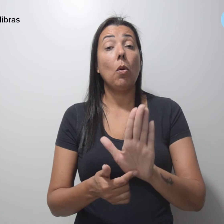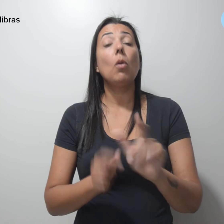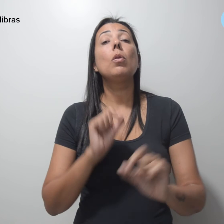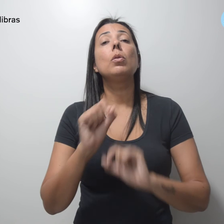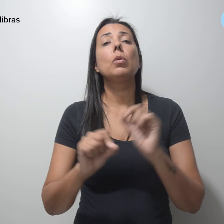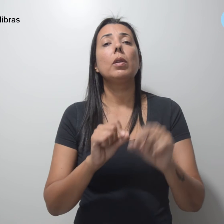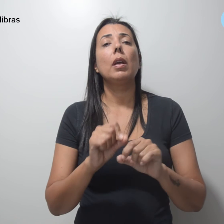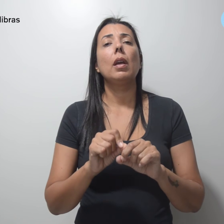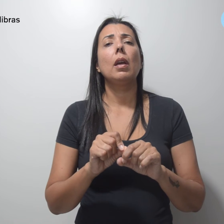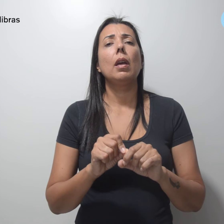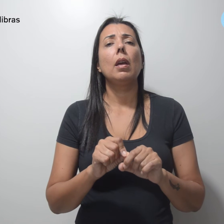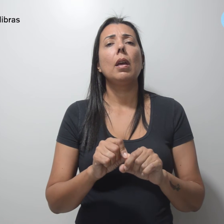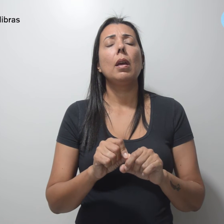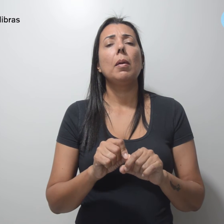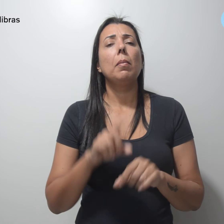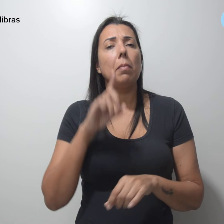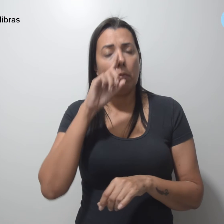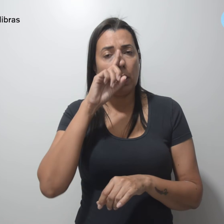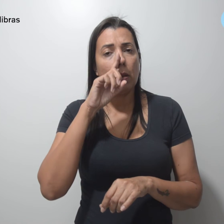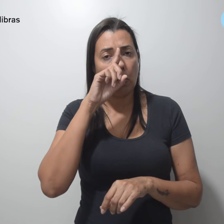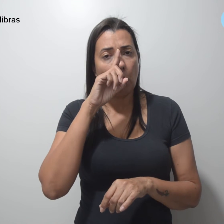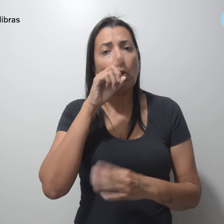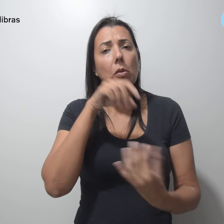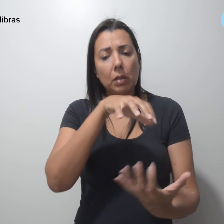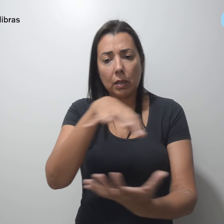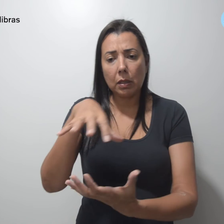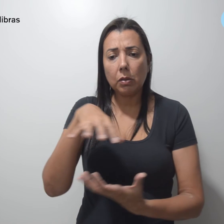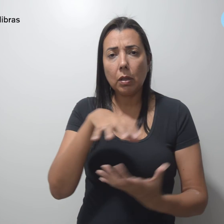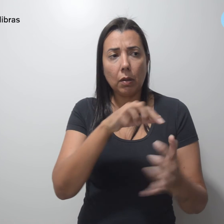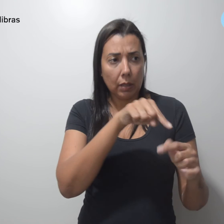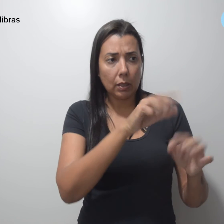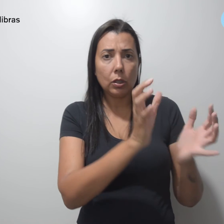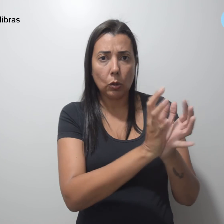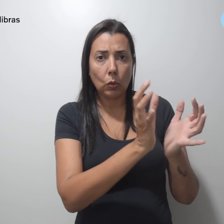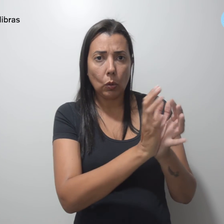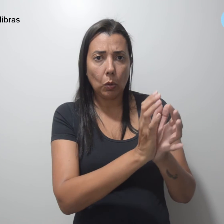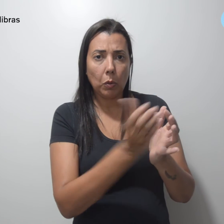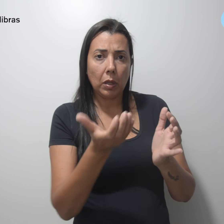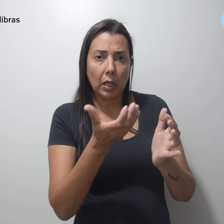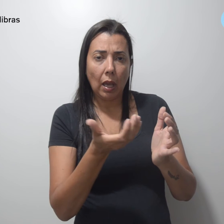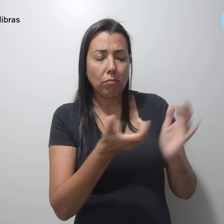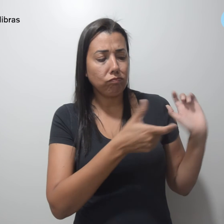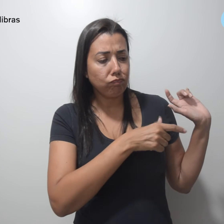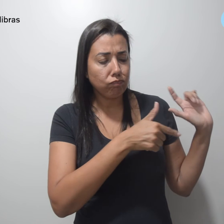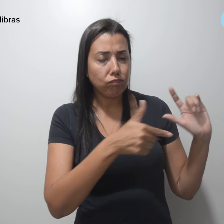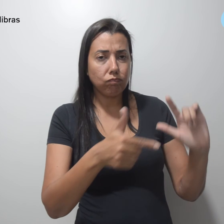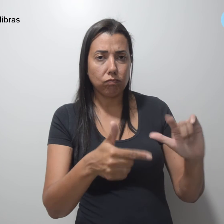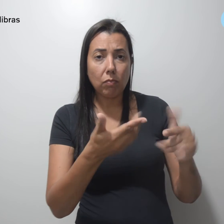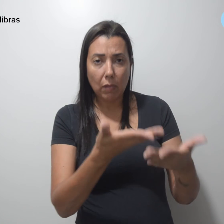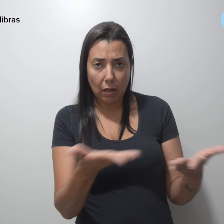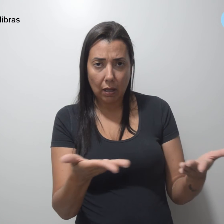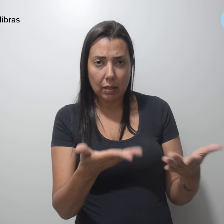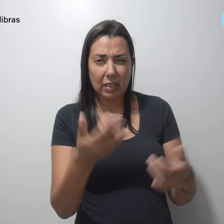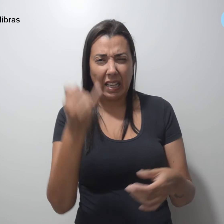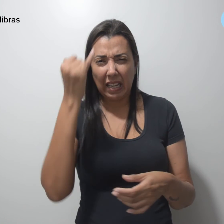grave orquestração internacional desse grupo conservador. Essa ideologia vem